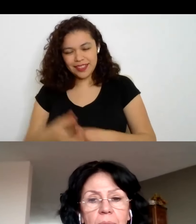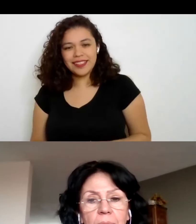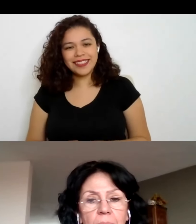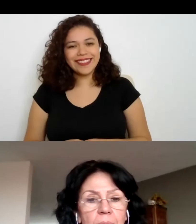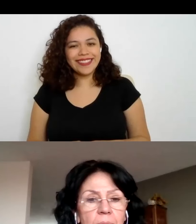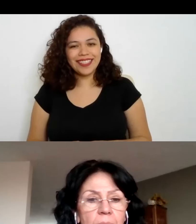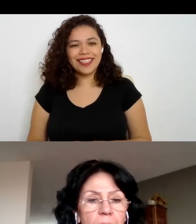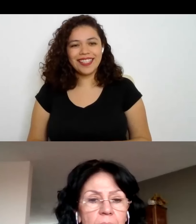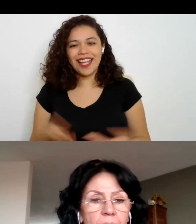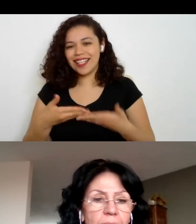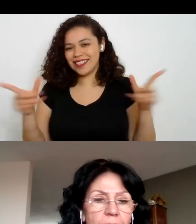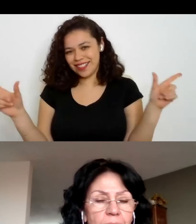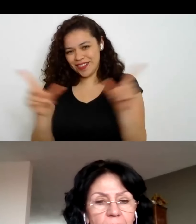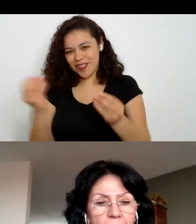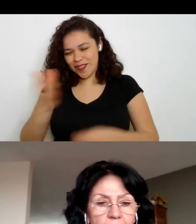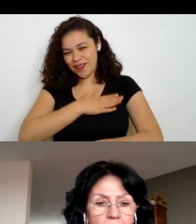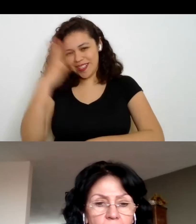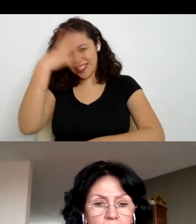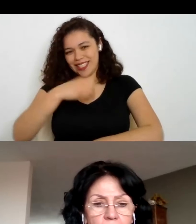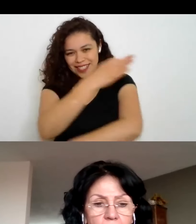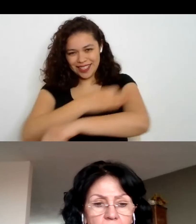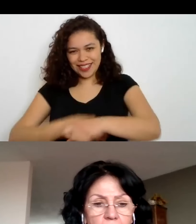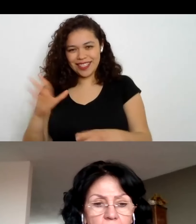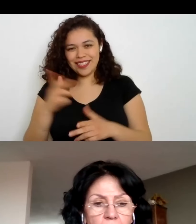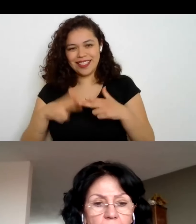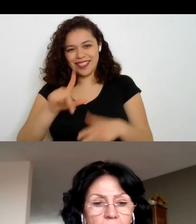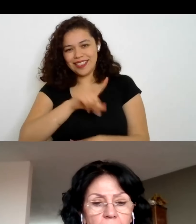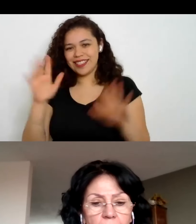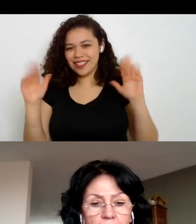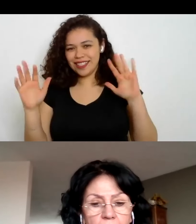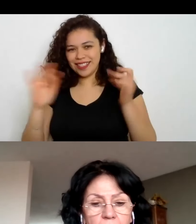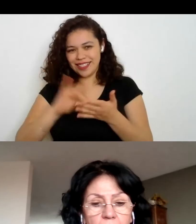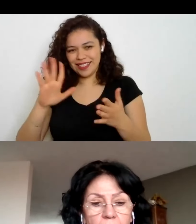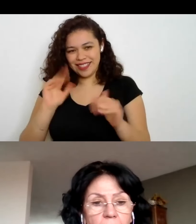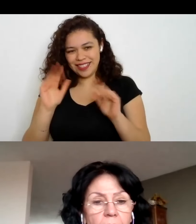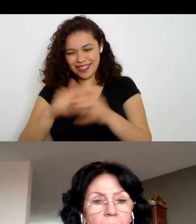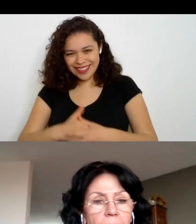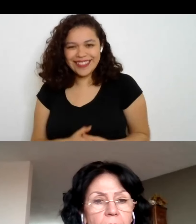Con esto estamos cerrando. Que tengan una excelente tarde. Hasta luego. Gracias, hasta luego.